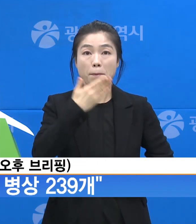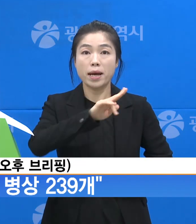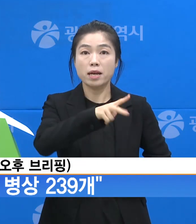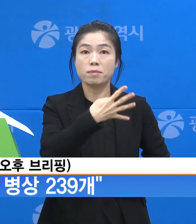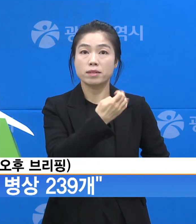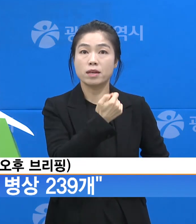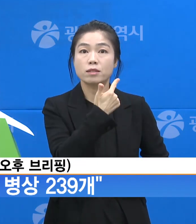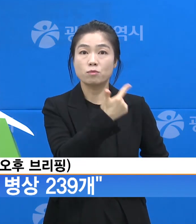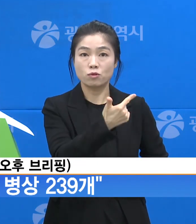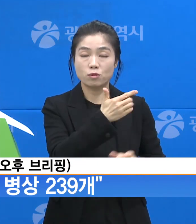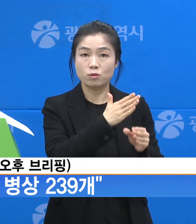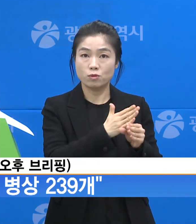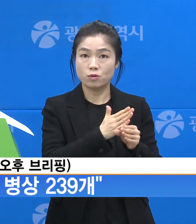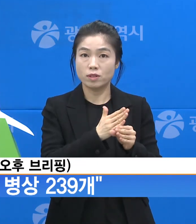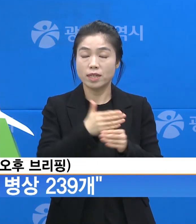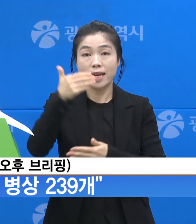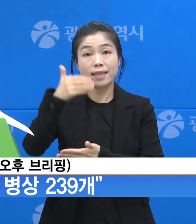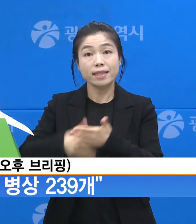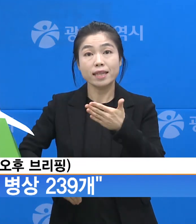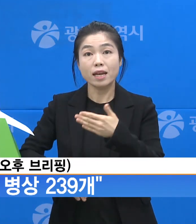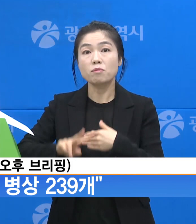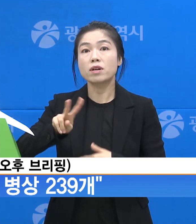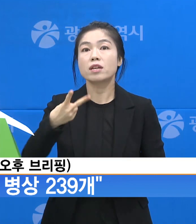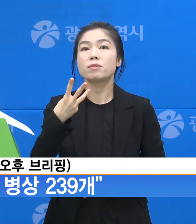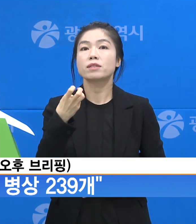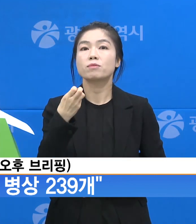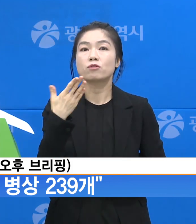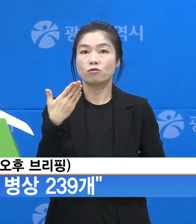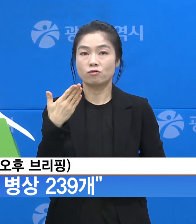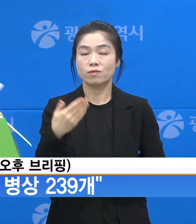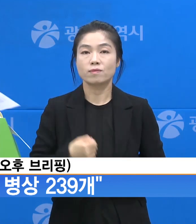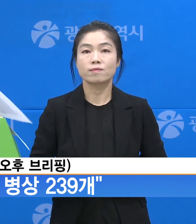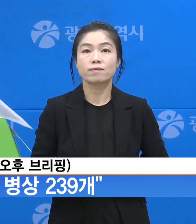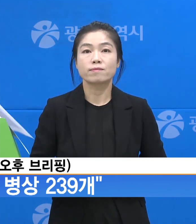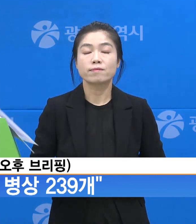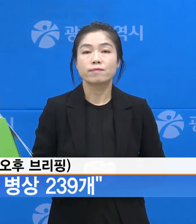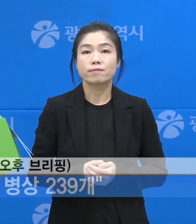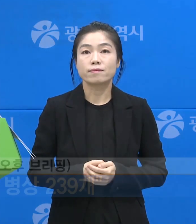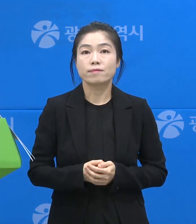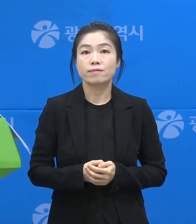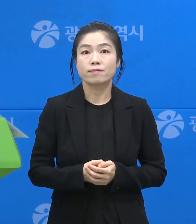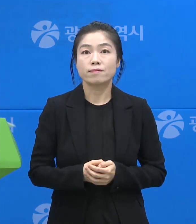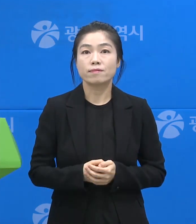수 246병상 중 잔여 병상 239병상입니다.